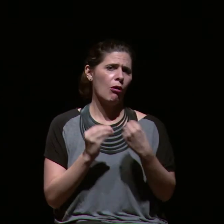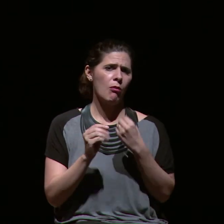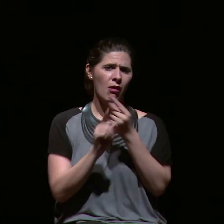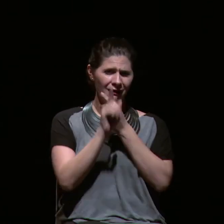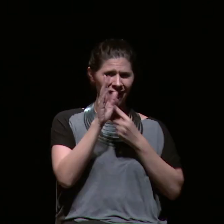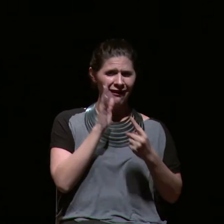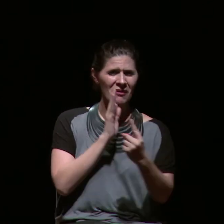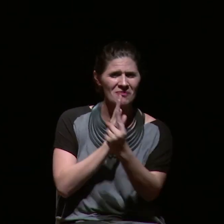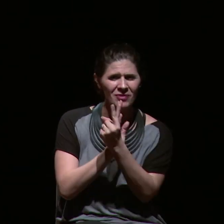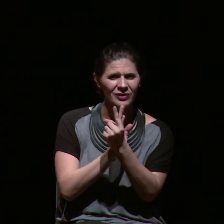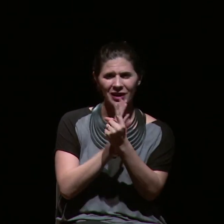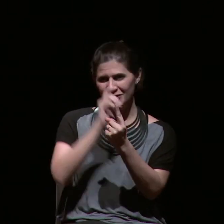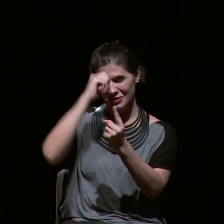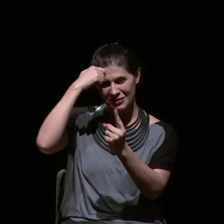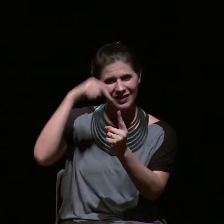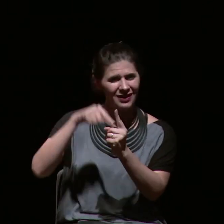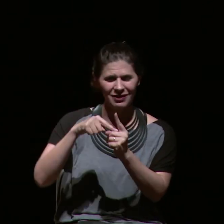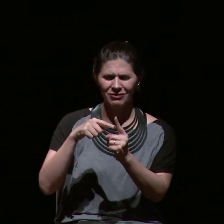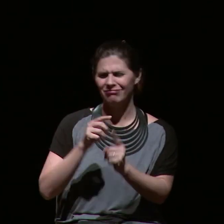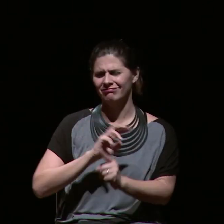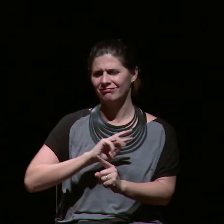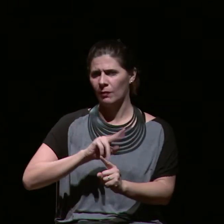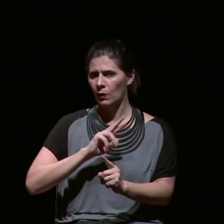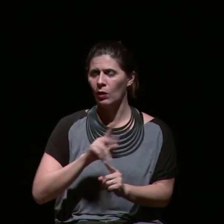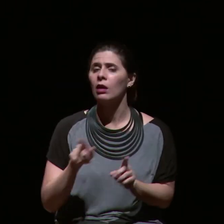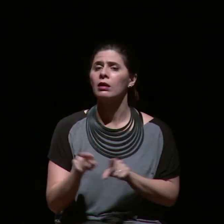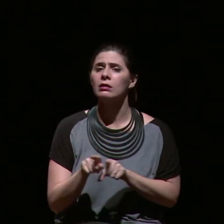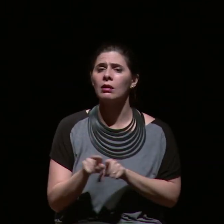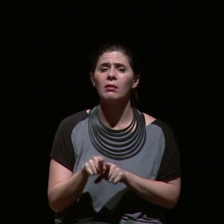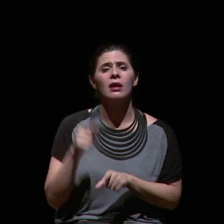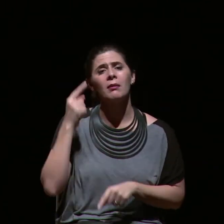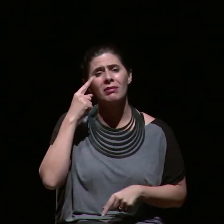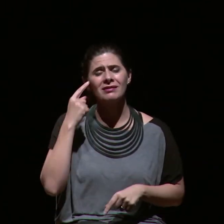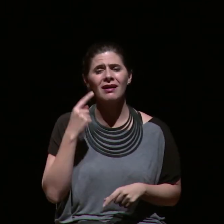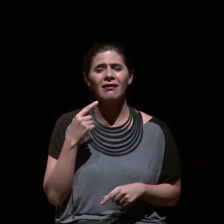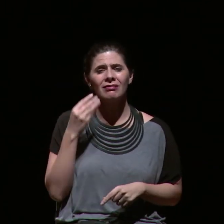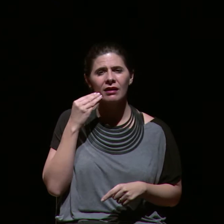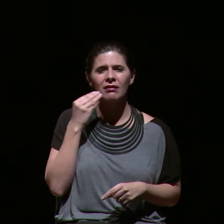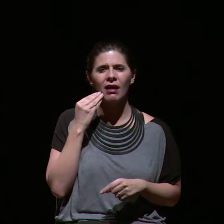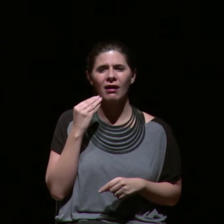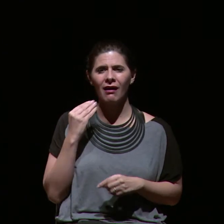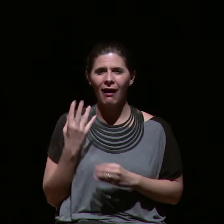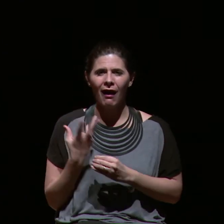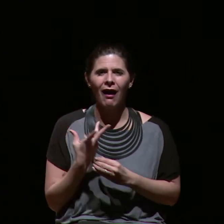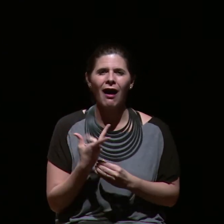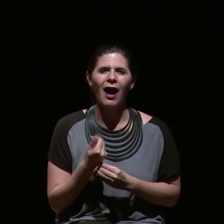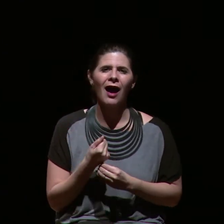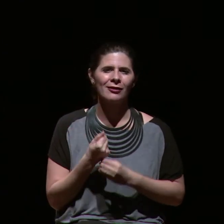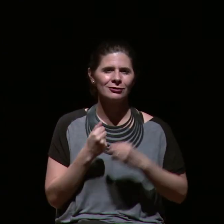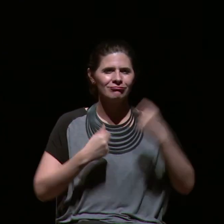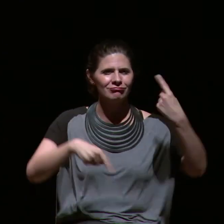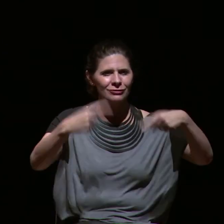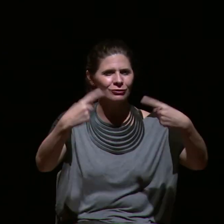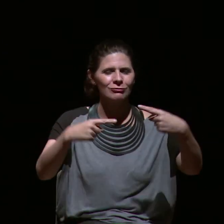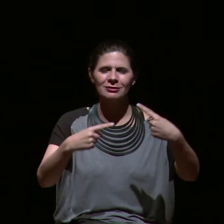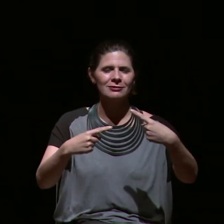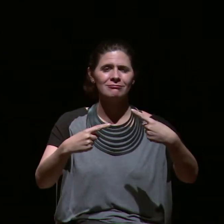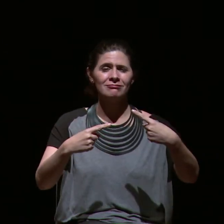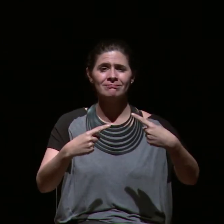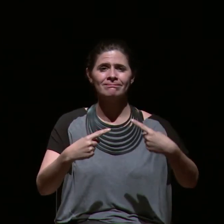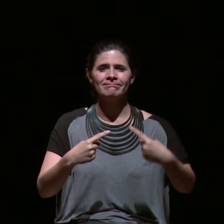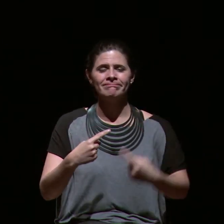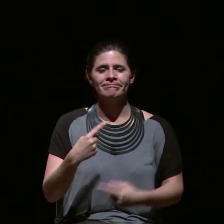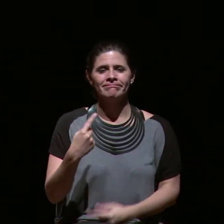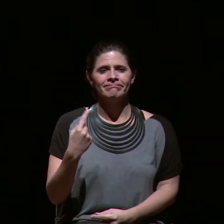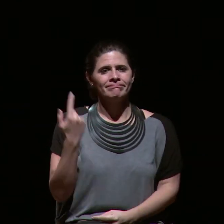nem especificamente das tentativas frustradas ou não do movimento negro de incluir a questão artística nas suas pautas. Isto é, o autor não